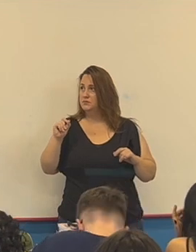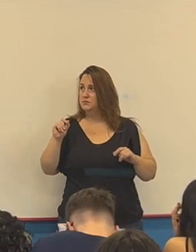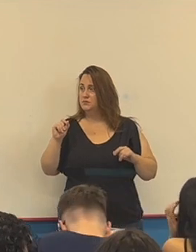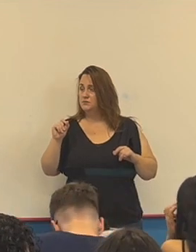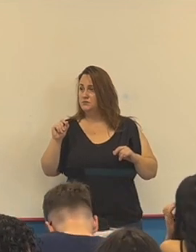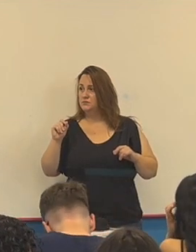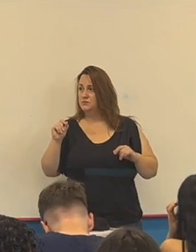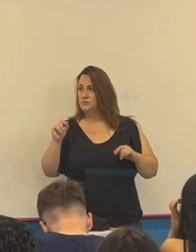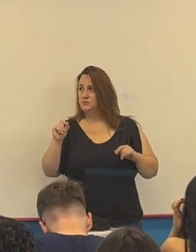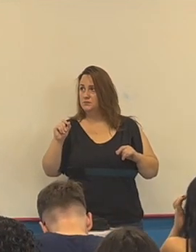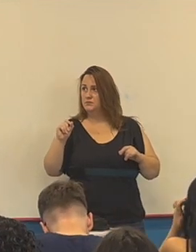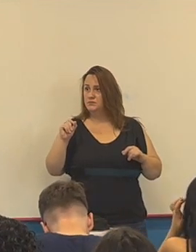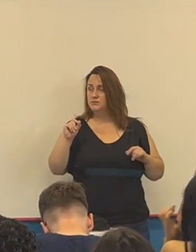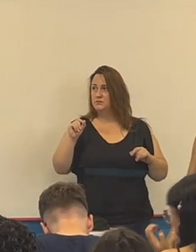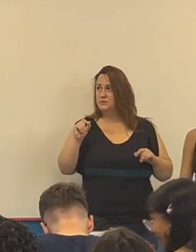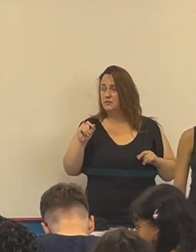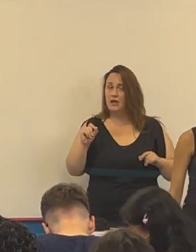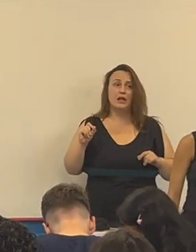discriminar, né?